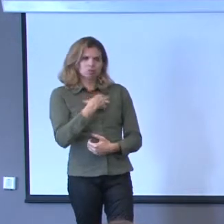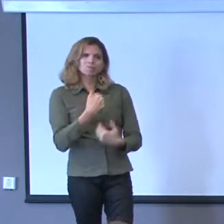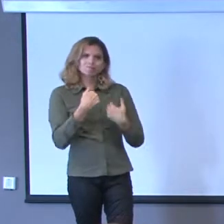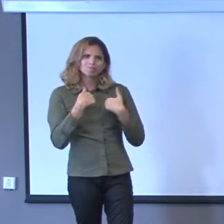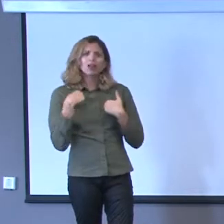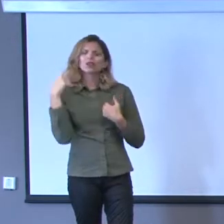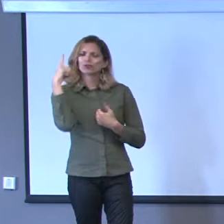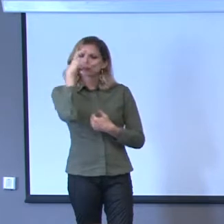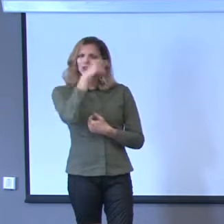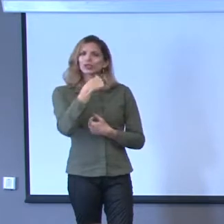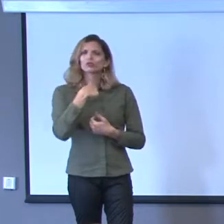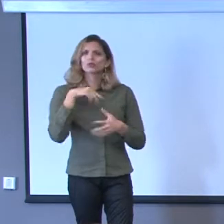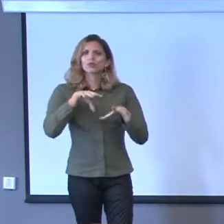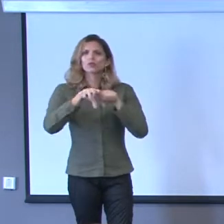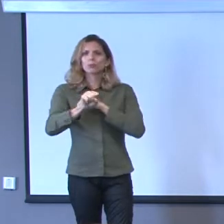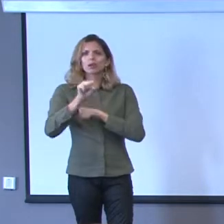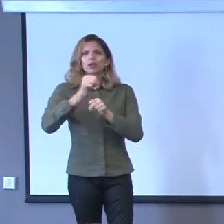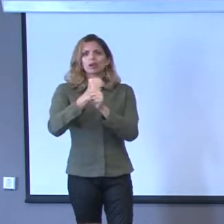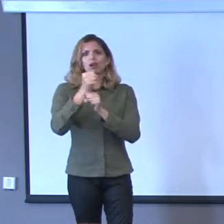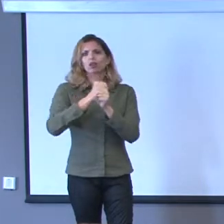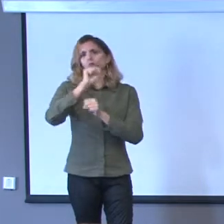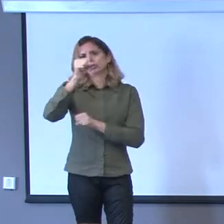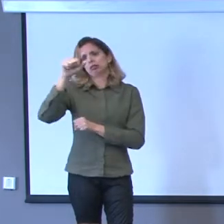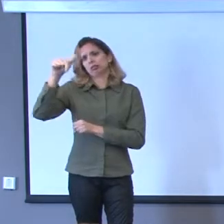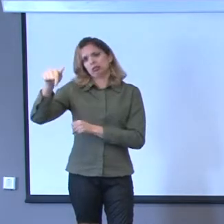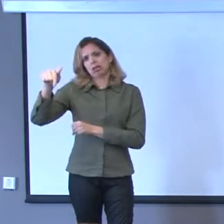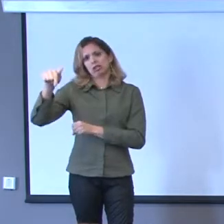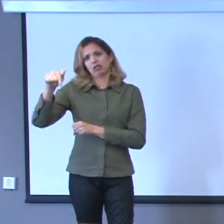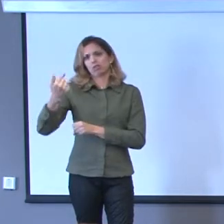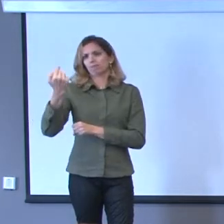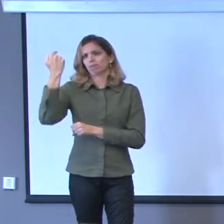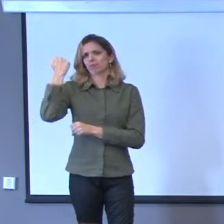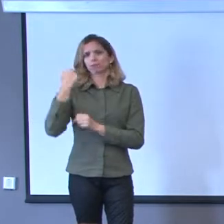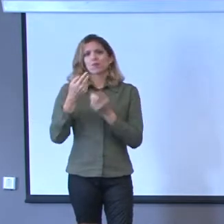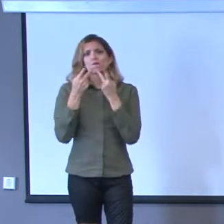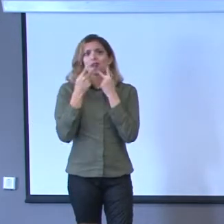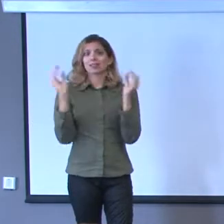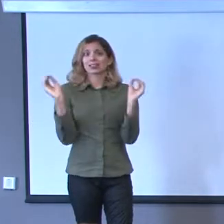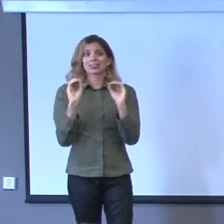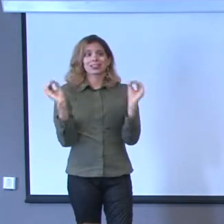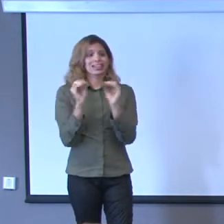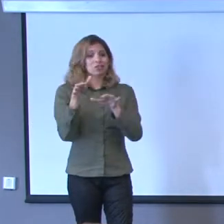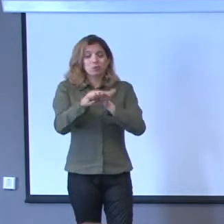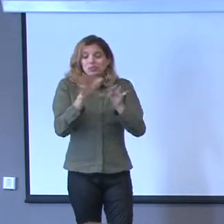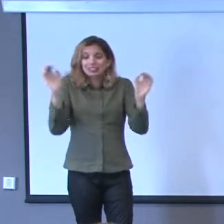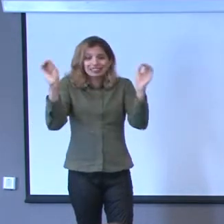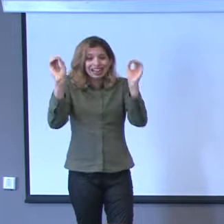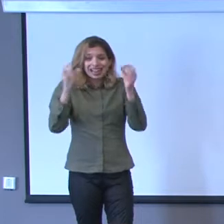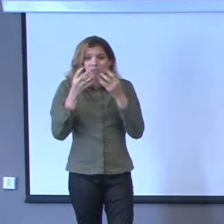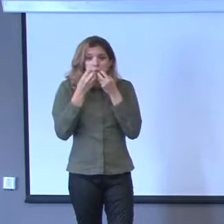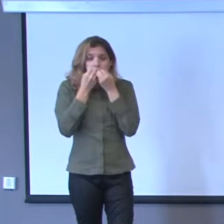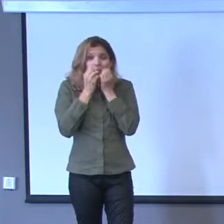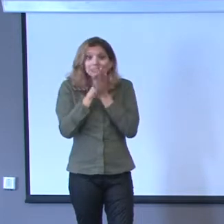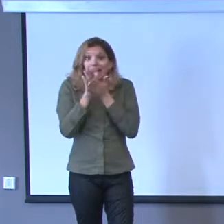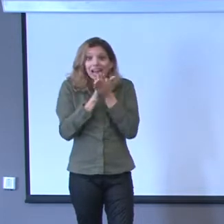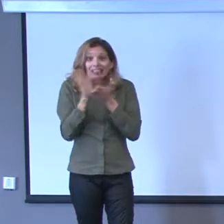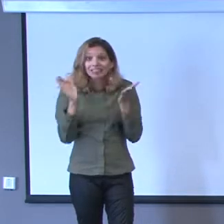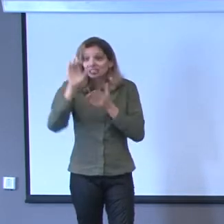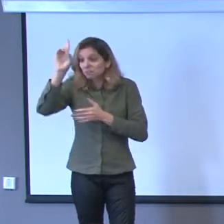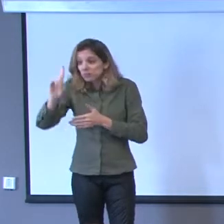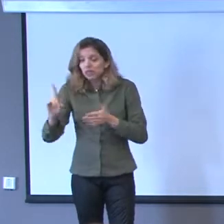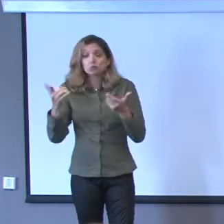difícil, eu me formei em 87, não se falava de inclusão, não se falava de